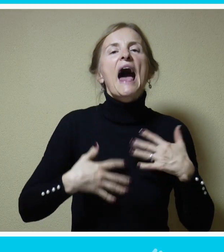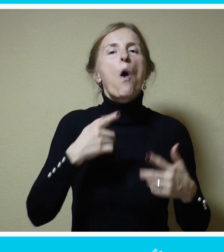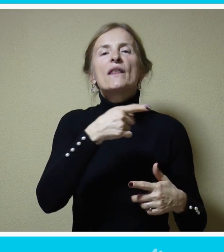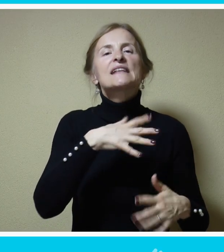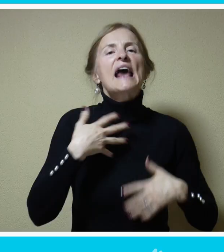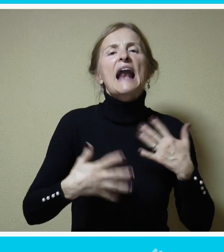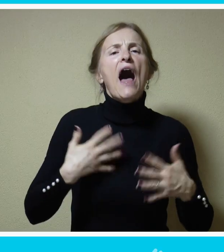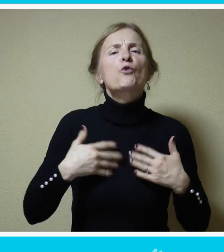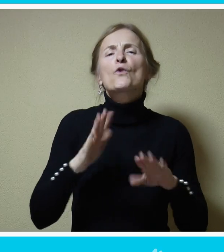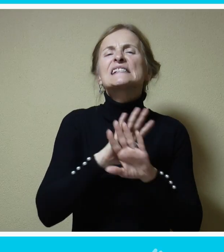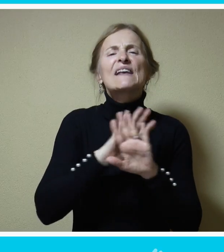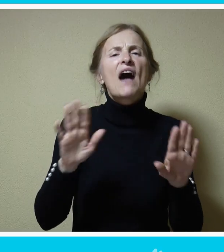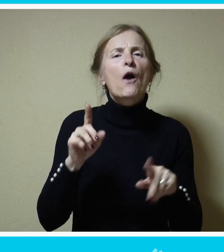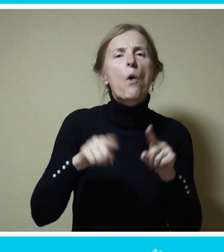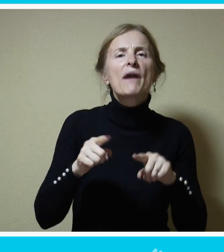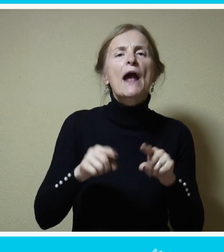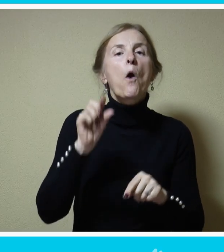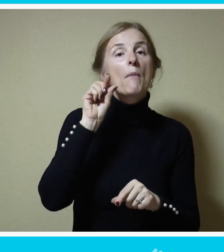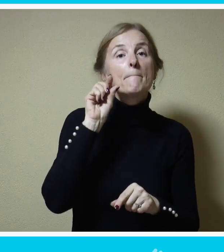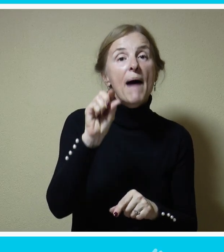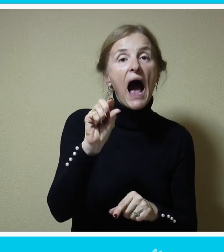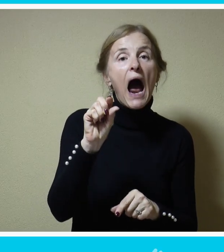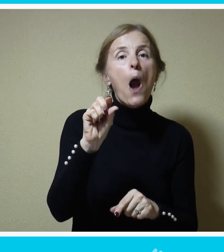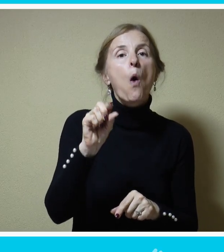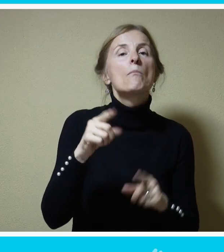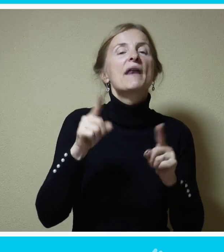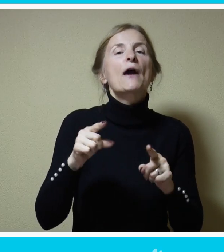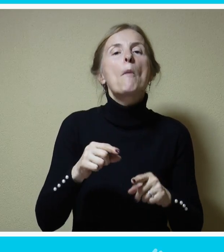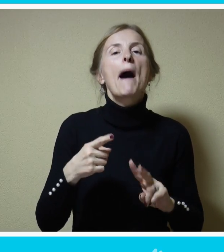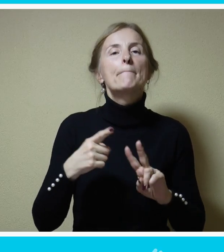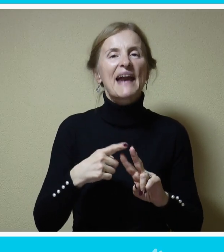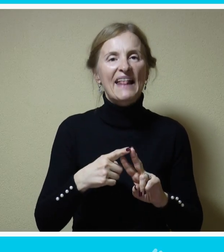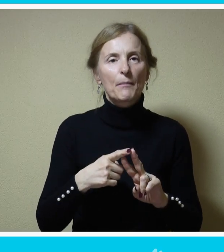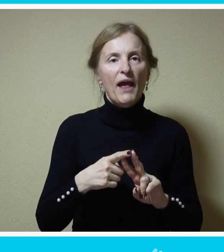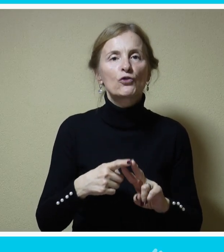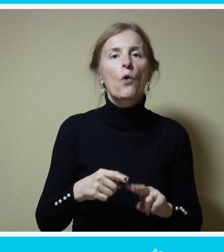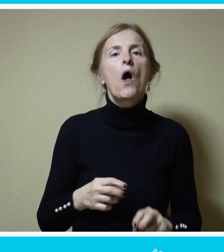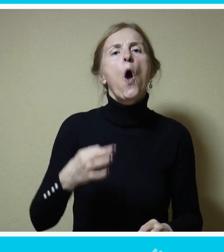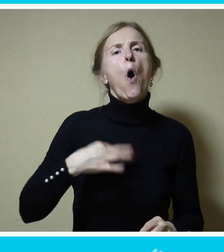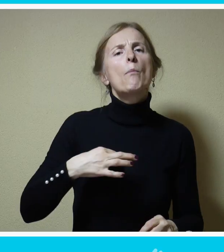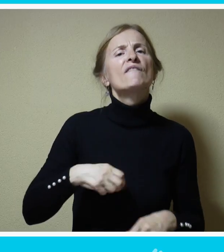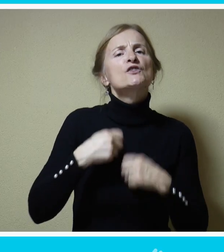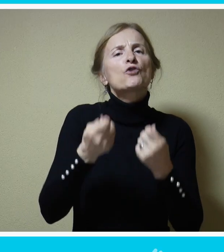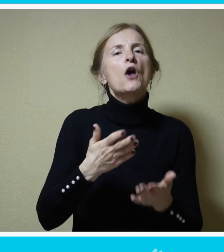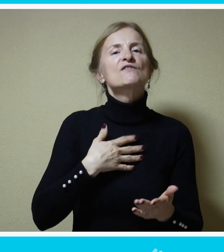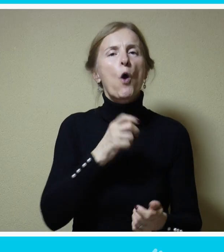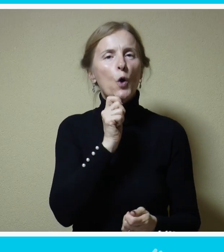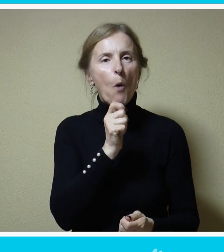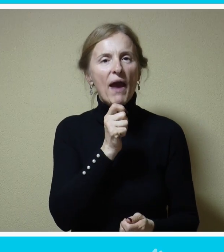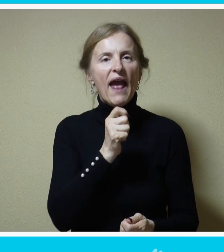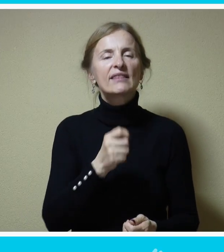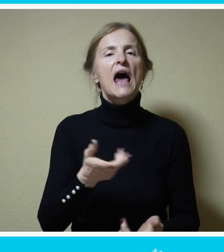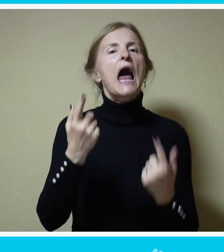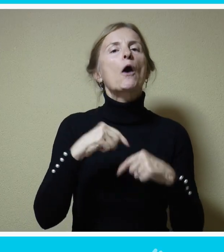raduju se svakom nekom malom predmetu, obavezno daju svoj